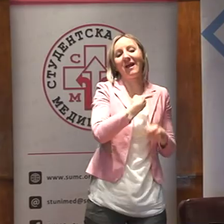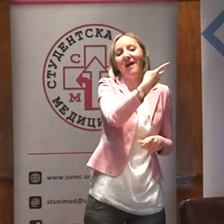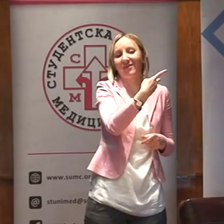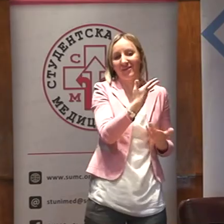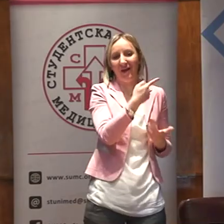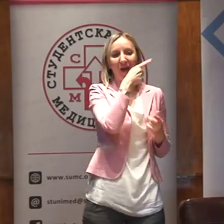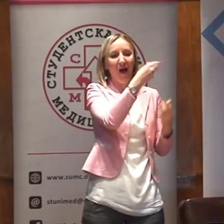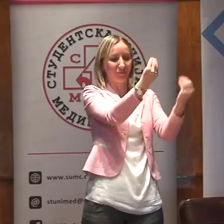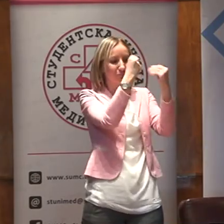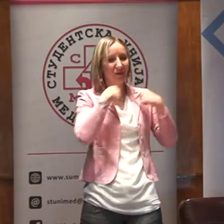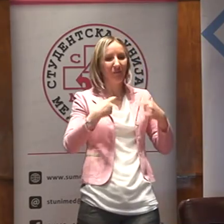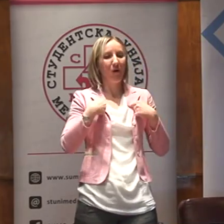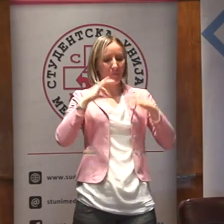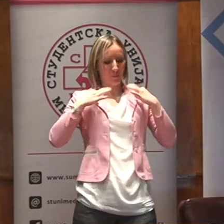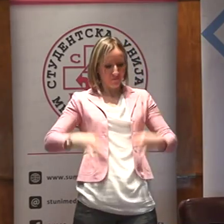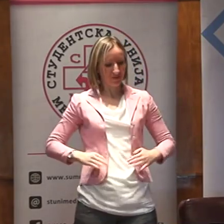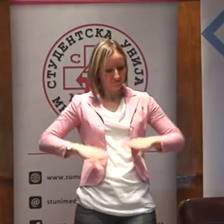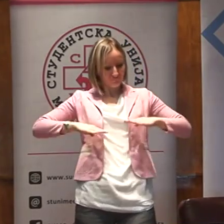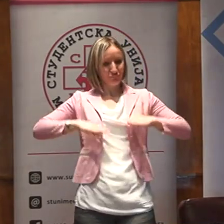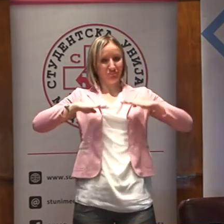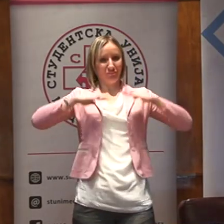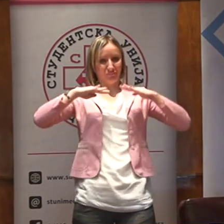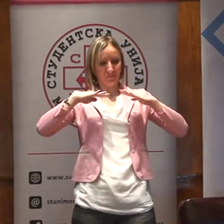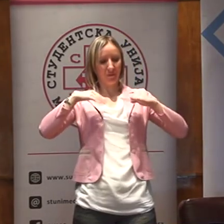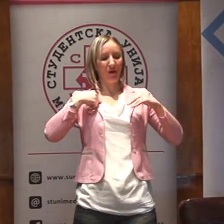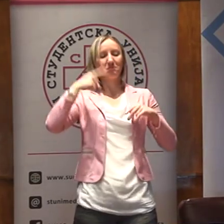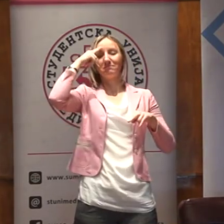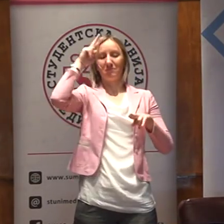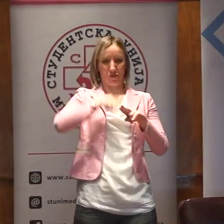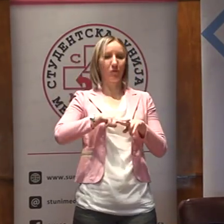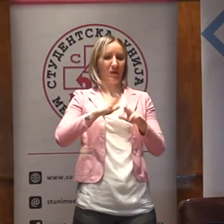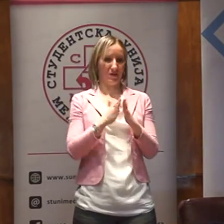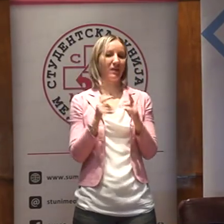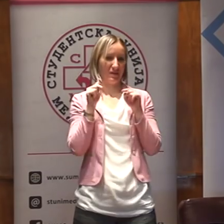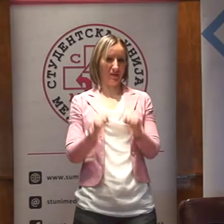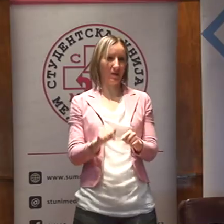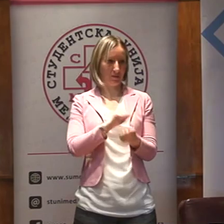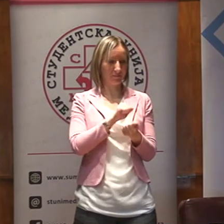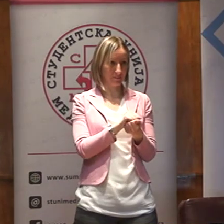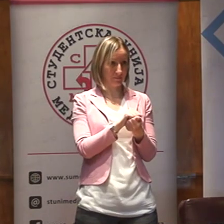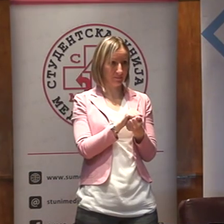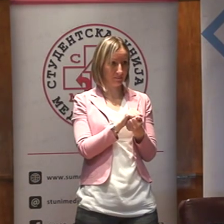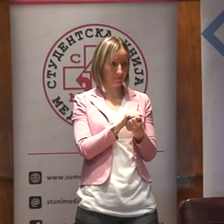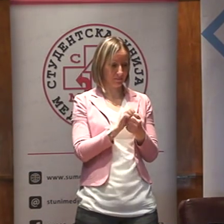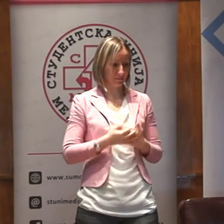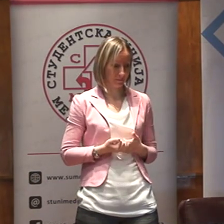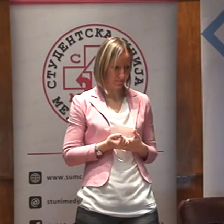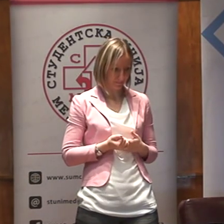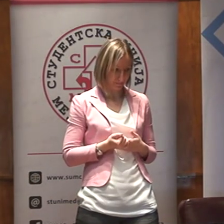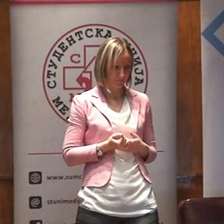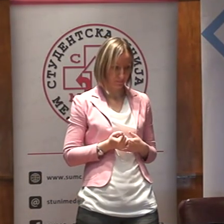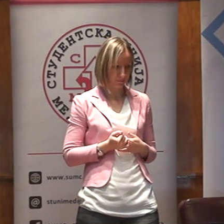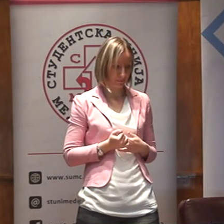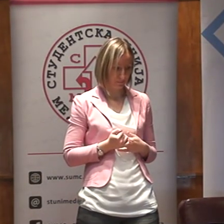neki rezultat našeg tog, naše saradnje i tog procesa u kome su oni radili na izgradnji mojih kapaciteta.